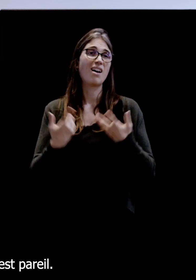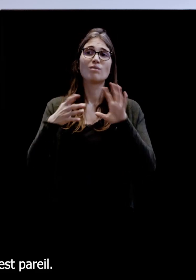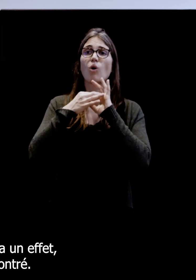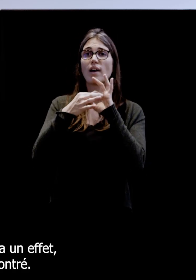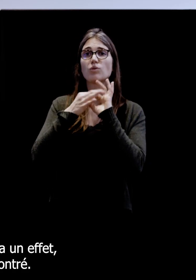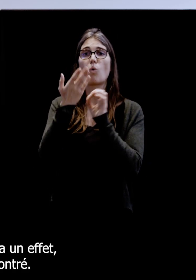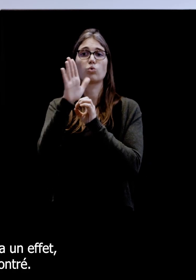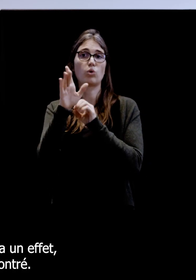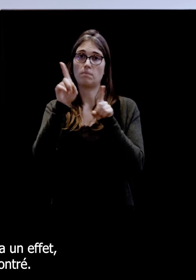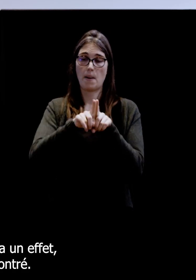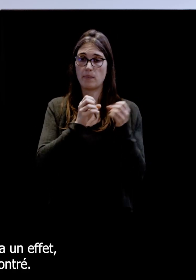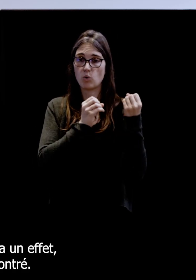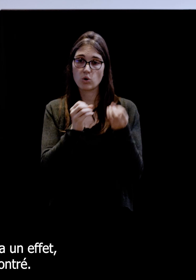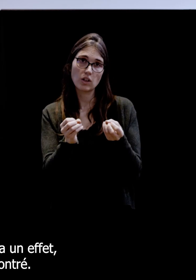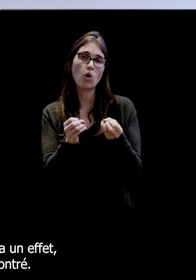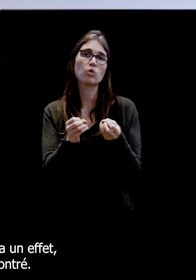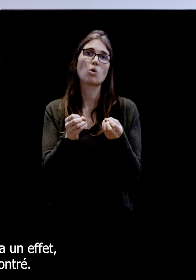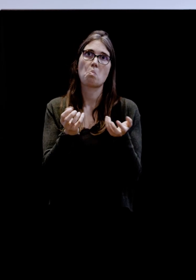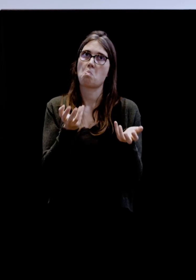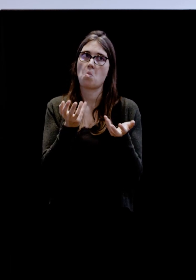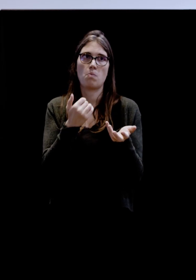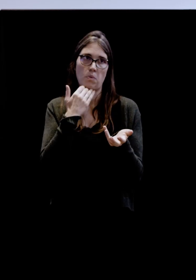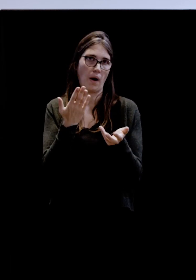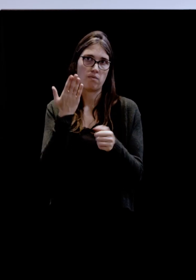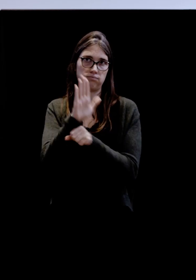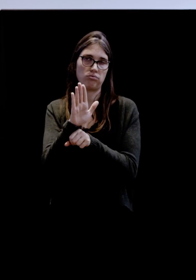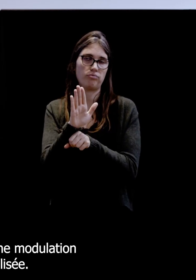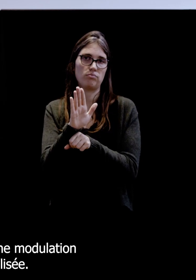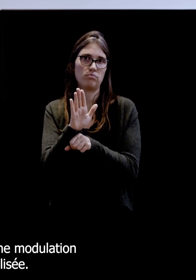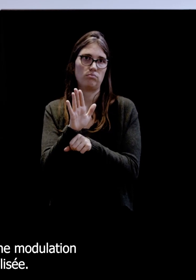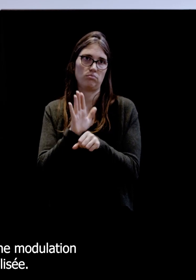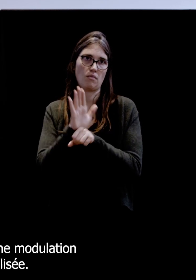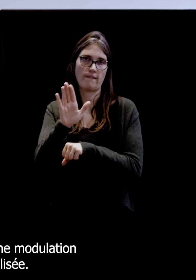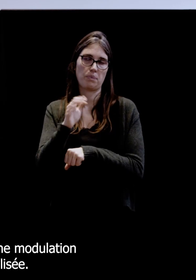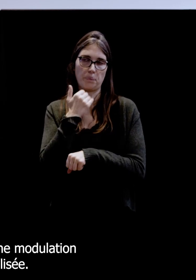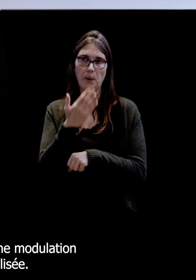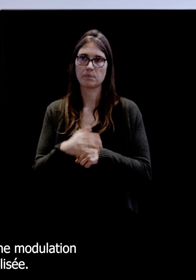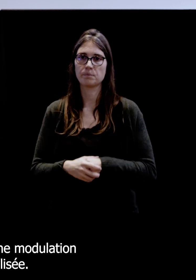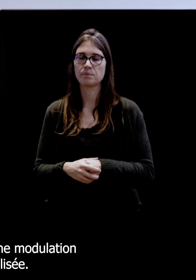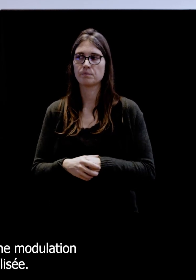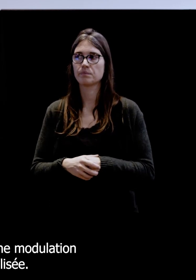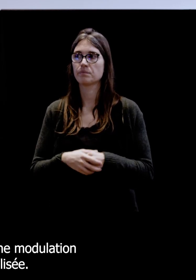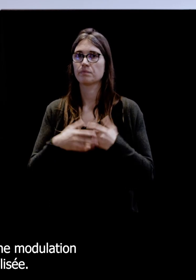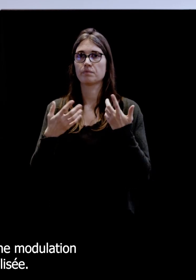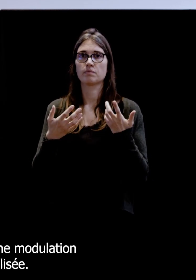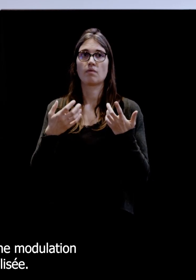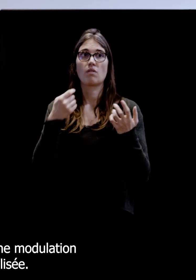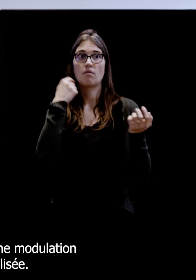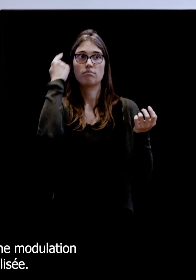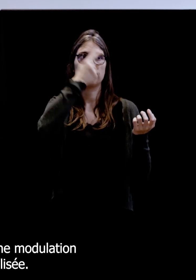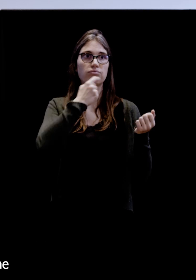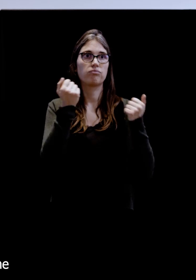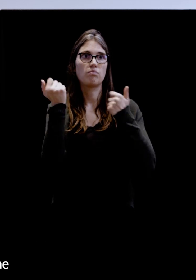pareil. On peut imaginer que ça a un effet, mais on ne l'a pas montré. Et du coup, un sens de plus dans une modulation